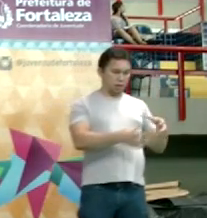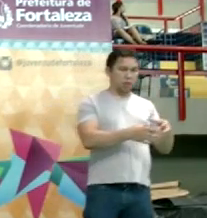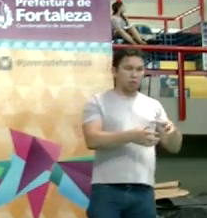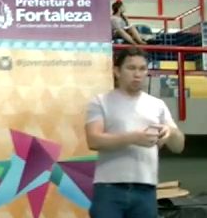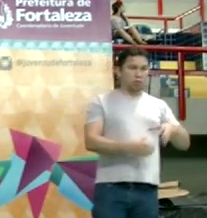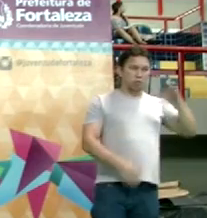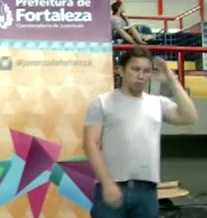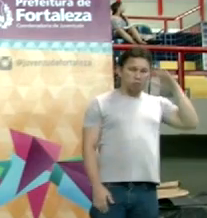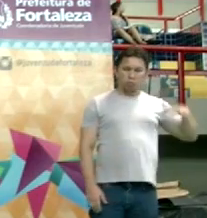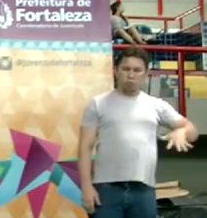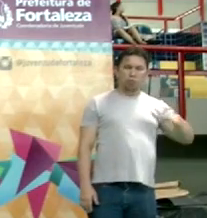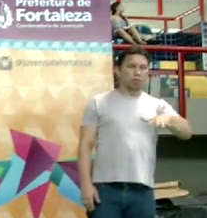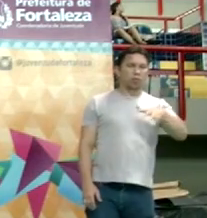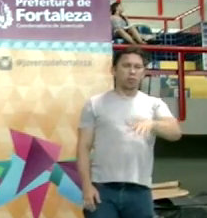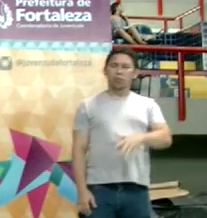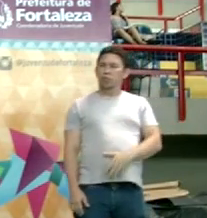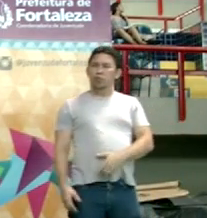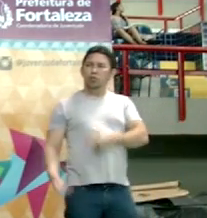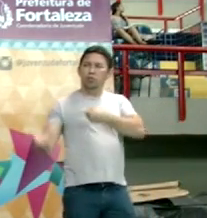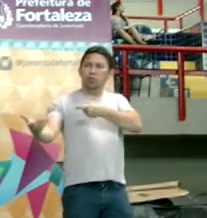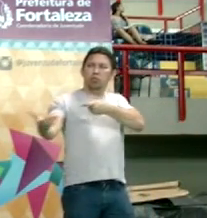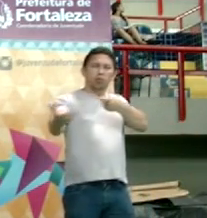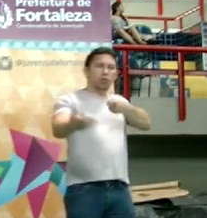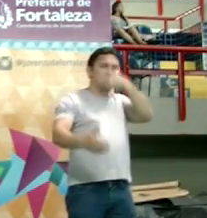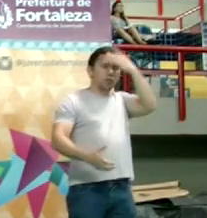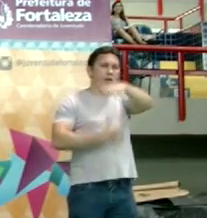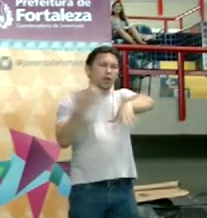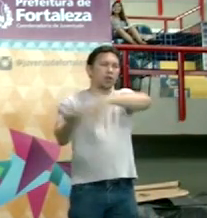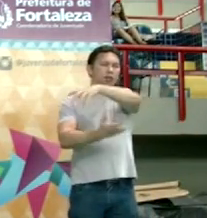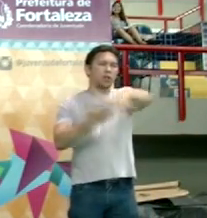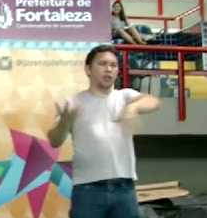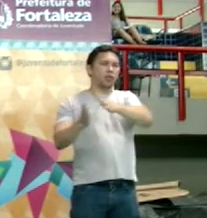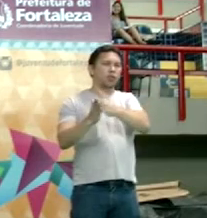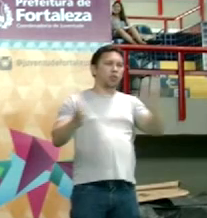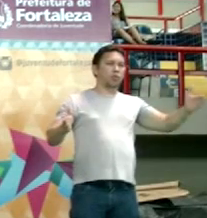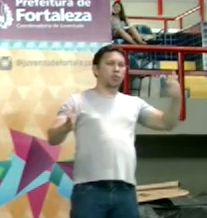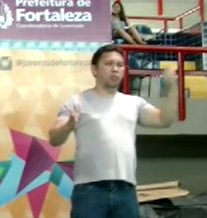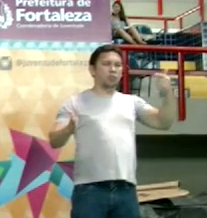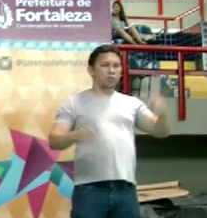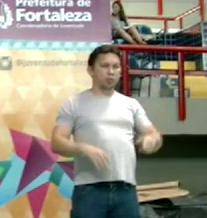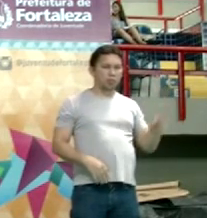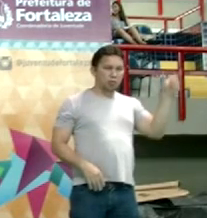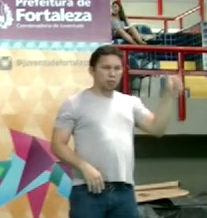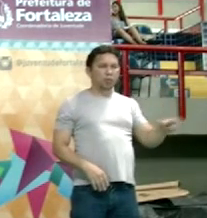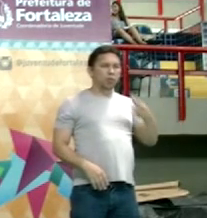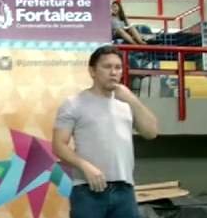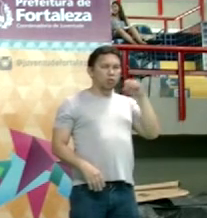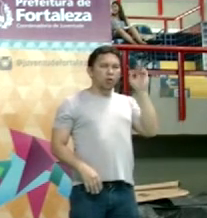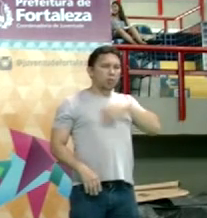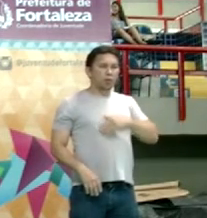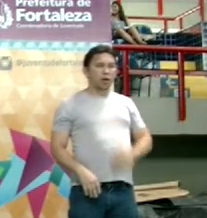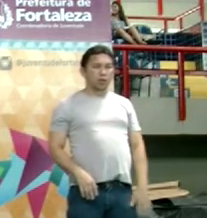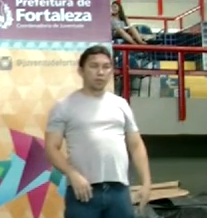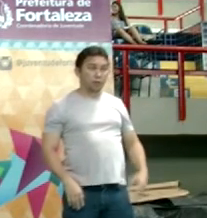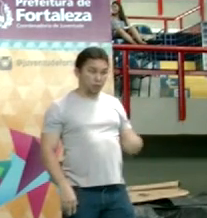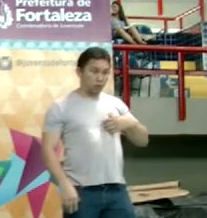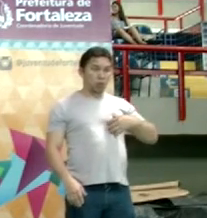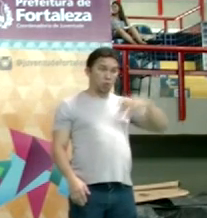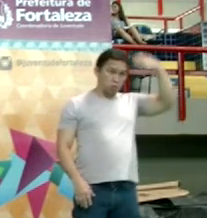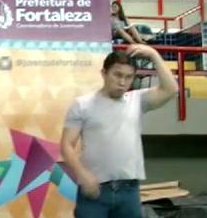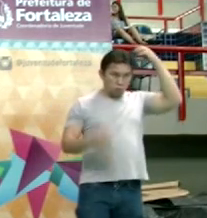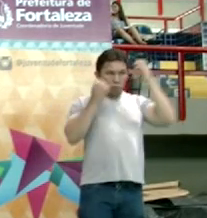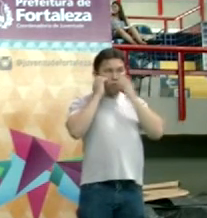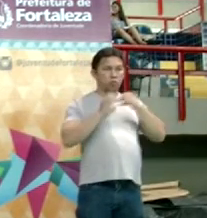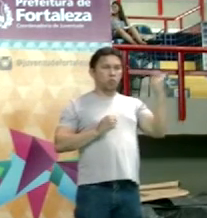para liquidar com as revoltas populares que ainda tinham no começo do segundo reinado. Então Dom Pedro II, ele